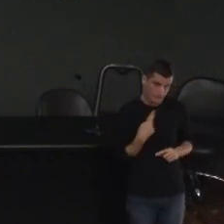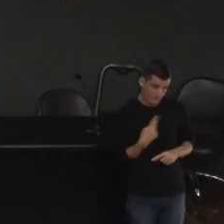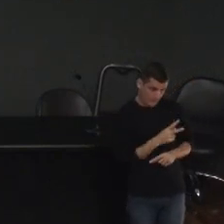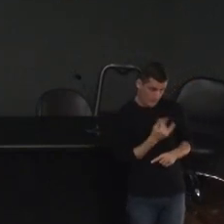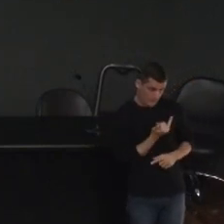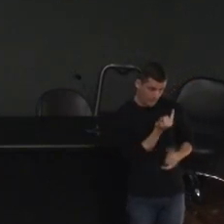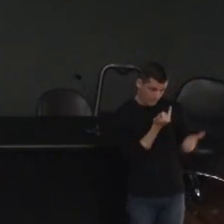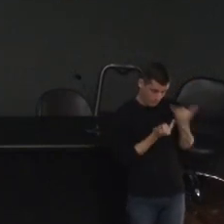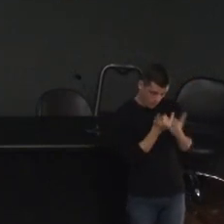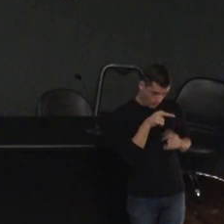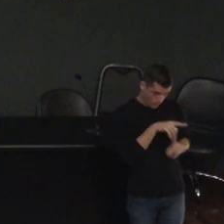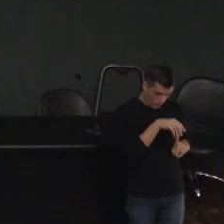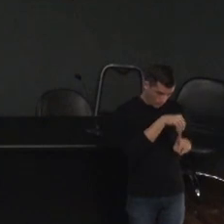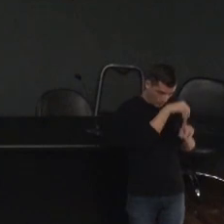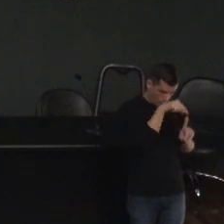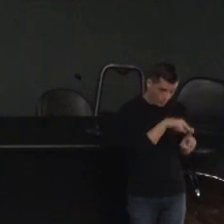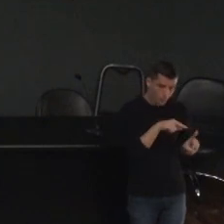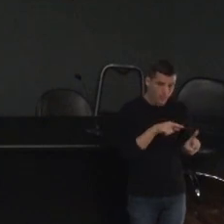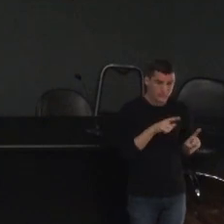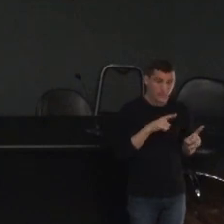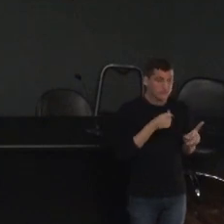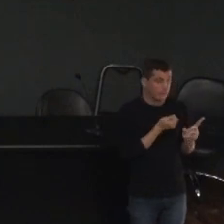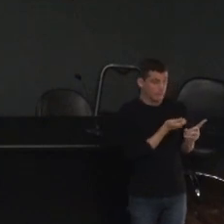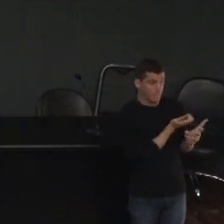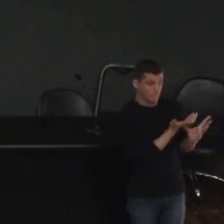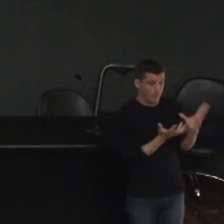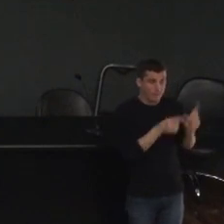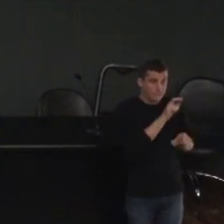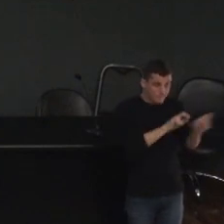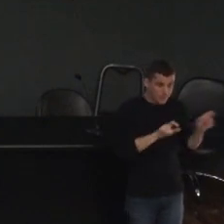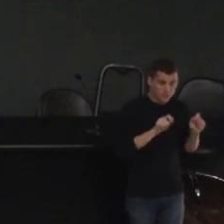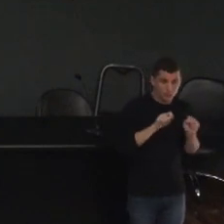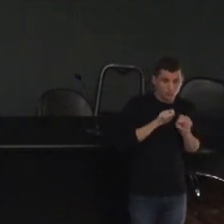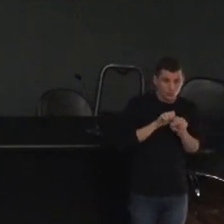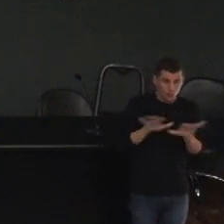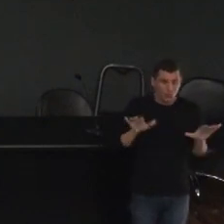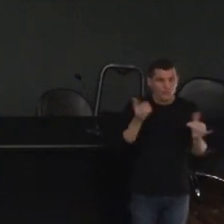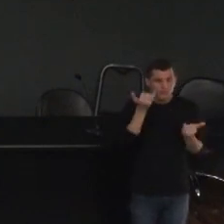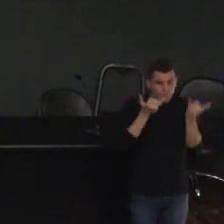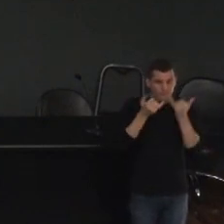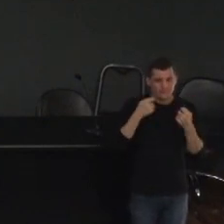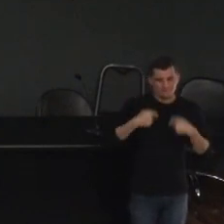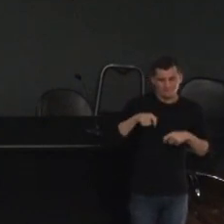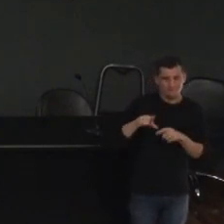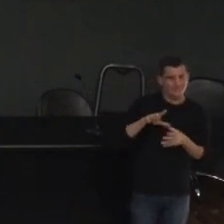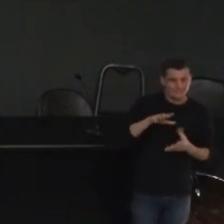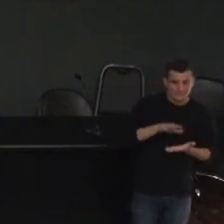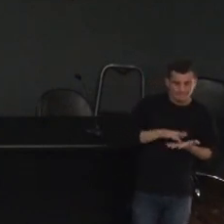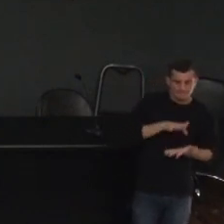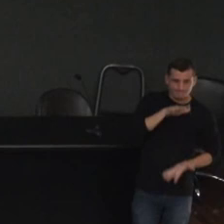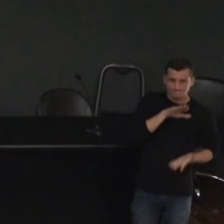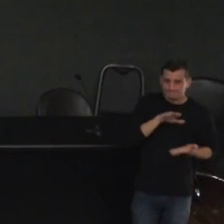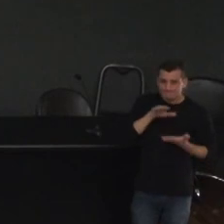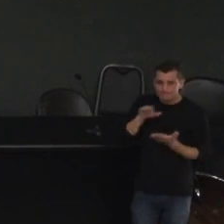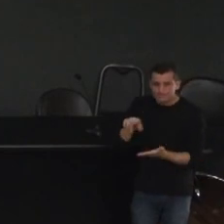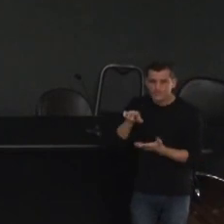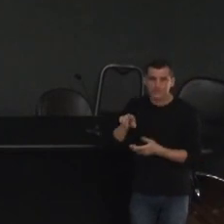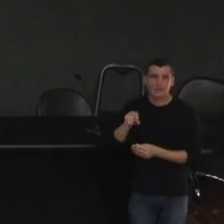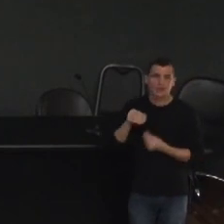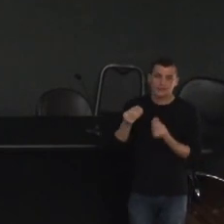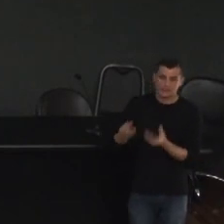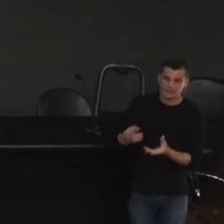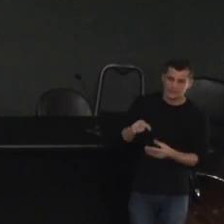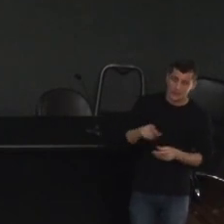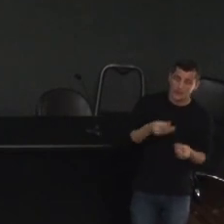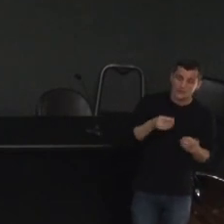mais amplo medidas para mitigar o reverter os efeitos incidentes Se isso for possível né e instauração